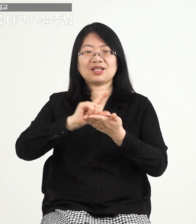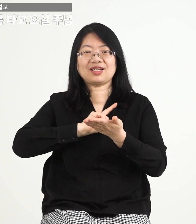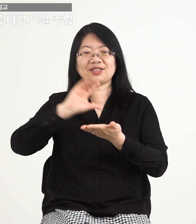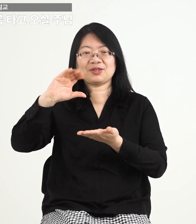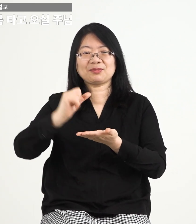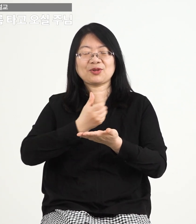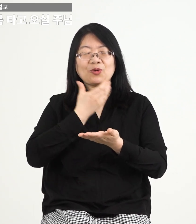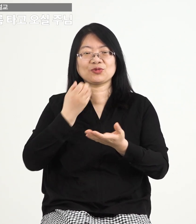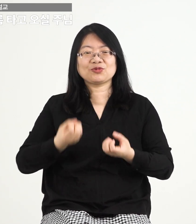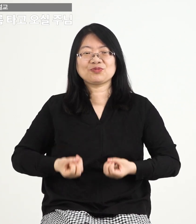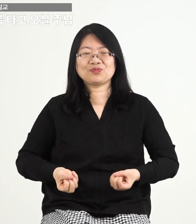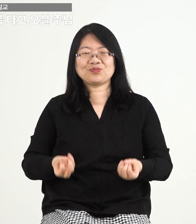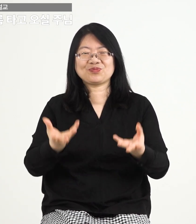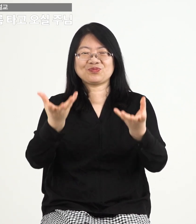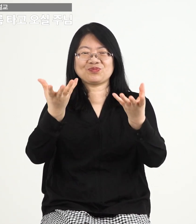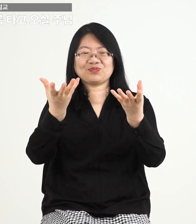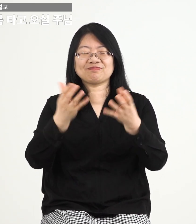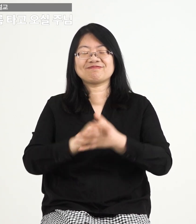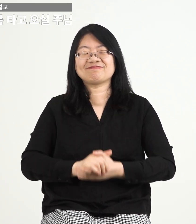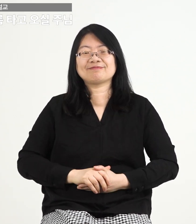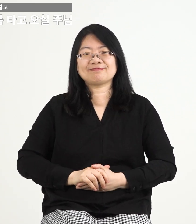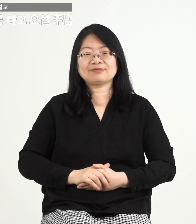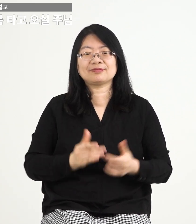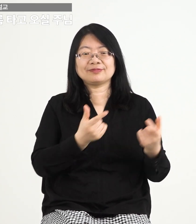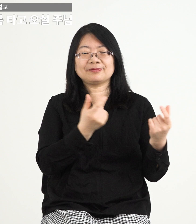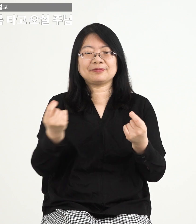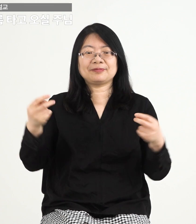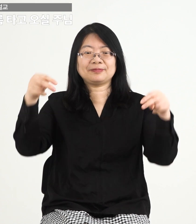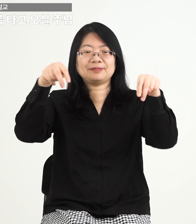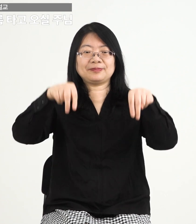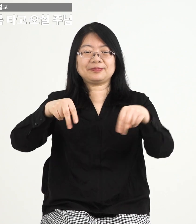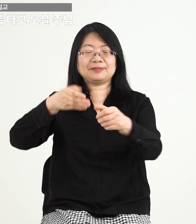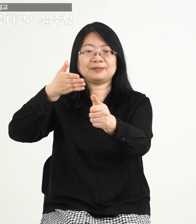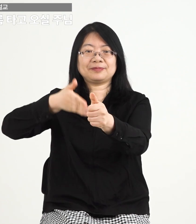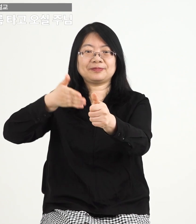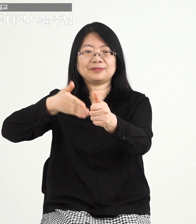이름으로 축원하고 축복합니다. 다 일어나십시다.